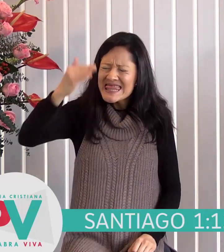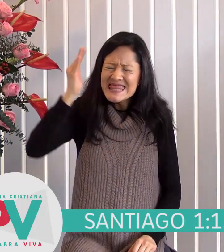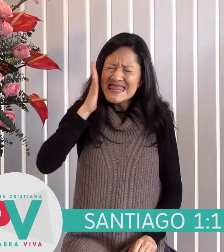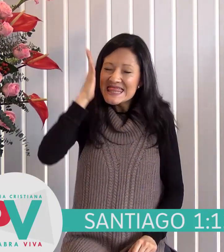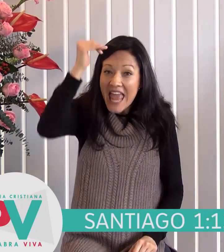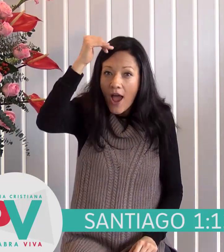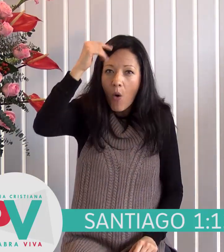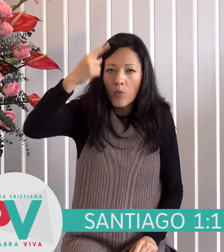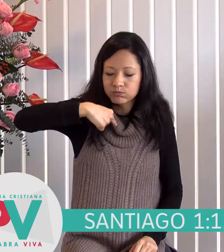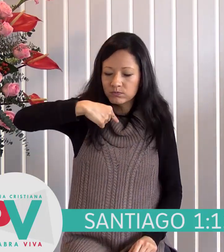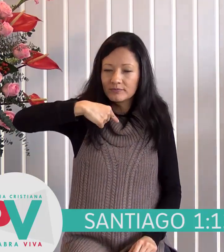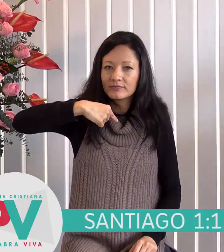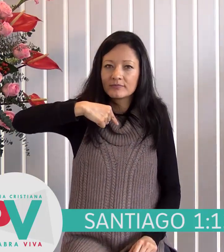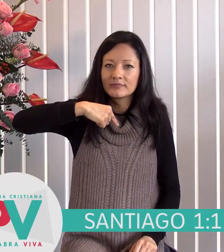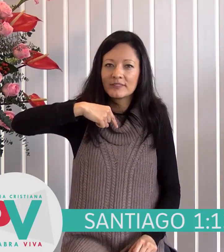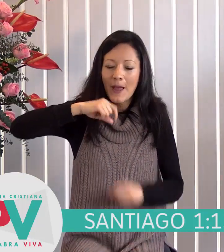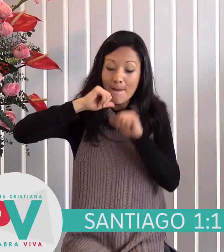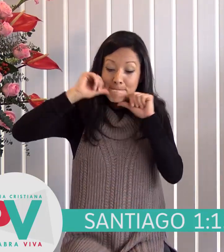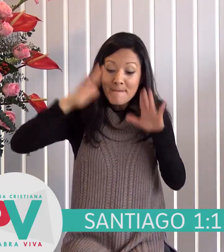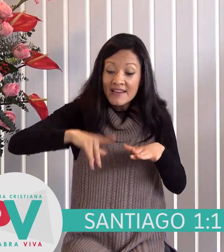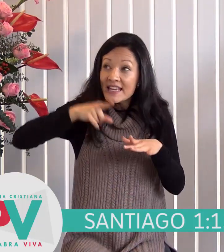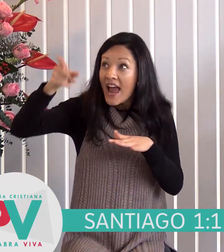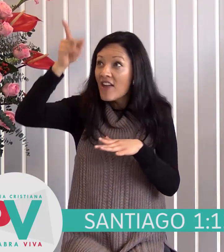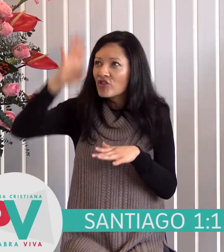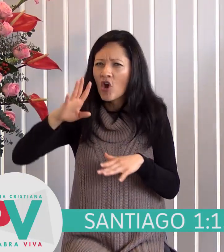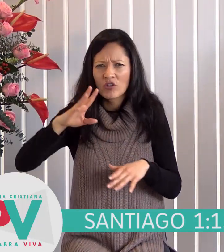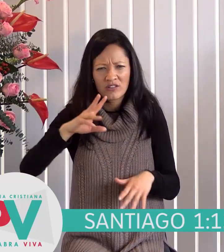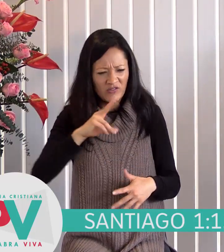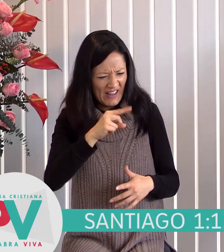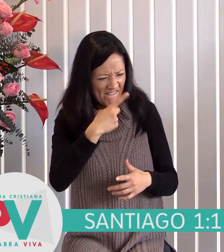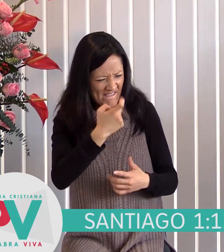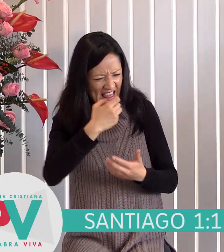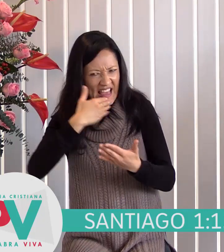Diego, bendiga al Señor, no sea tan